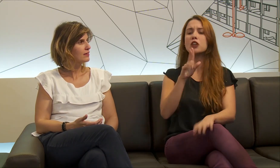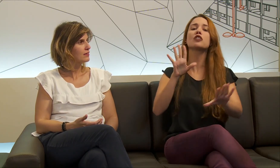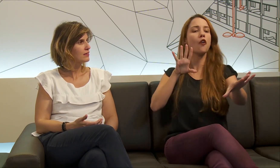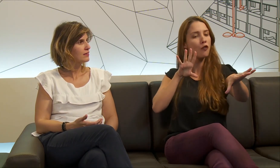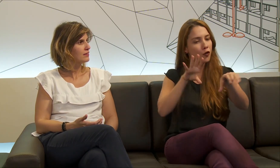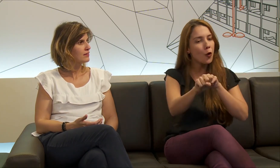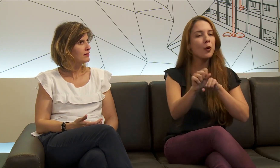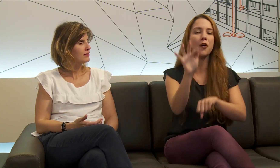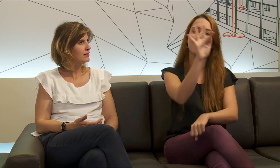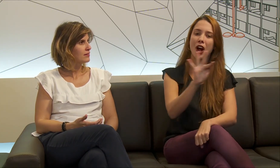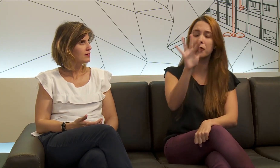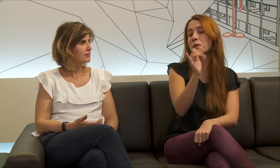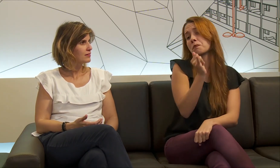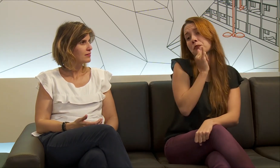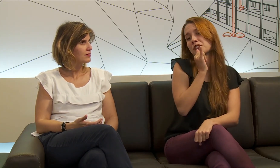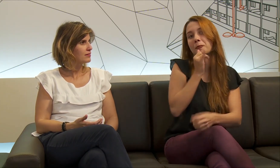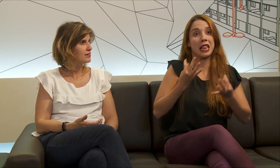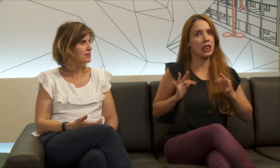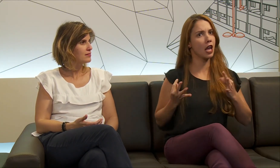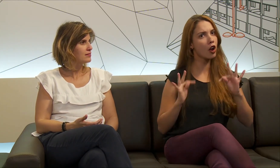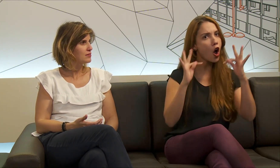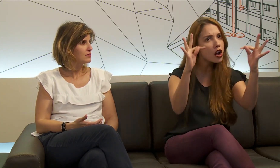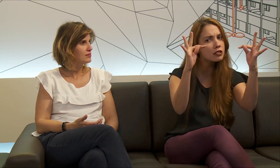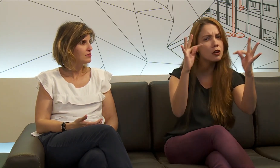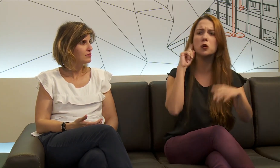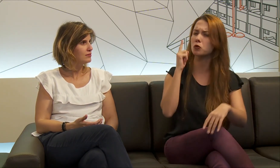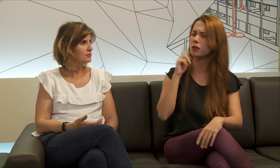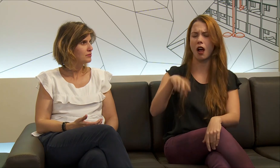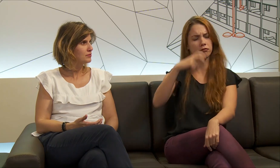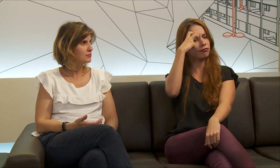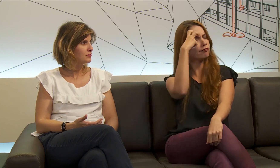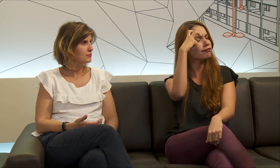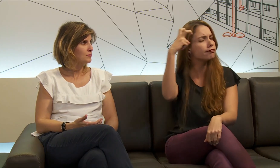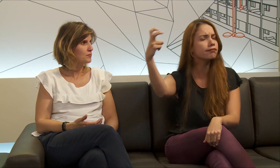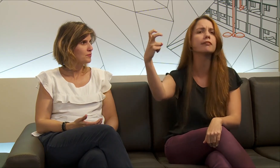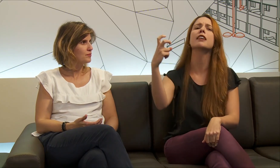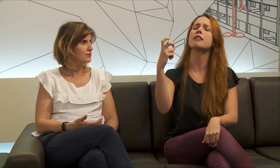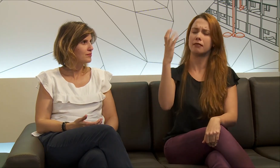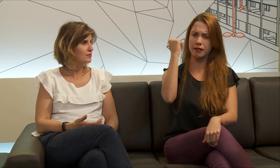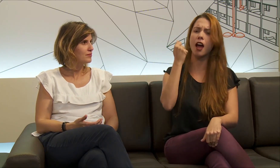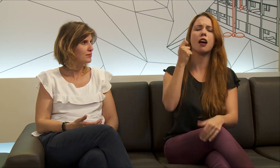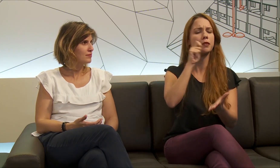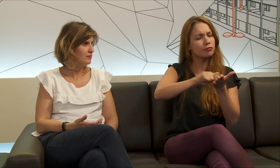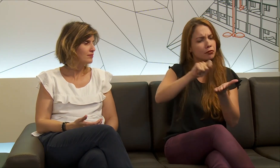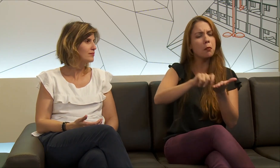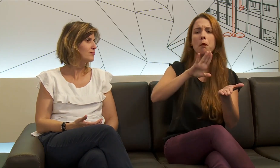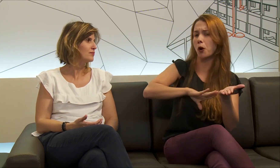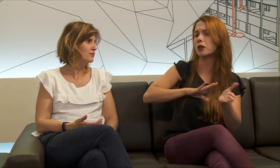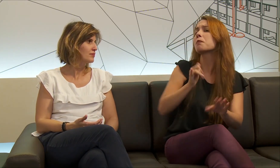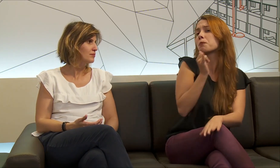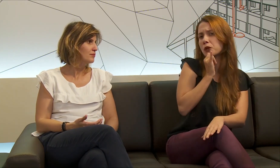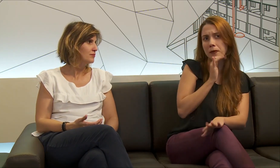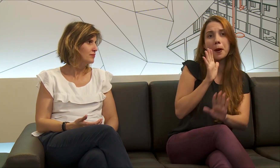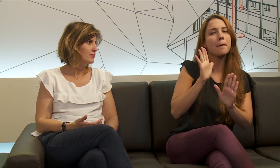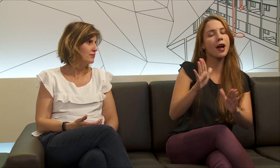por exemplo, em ser professores, têm interesse em trabalhar na área de tecnologia. Isso é possível também, mas